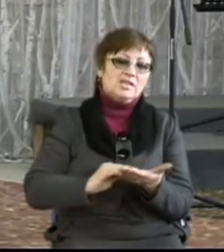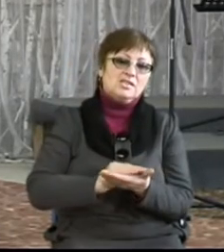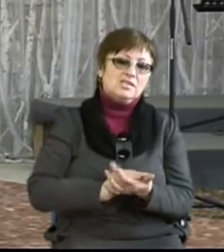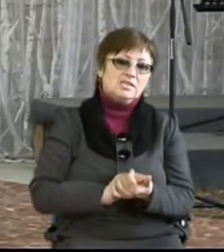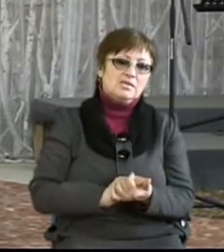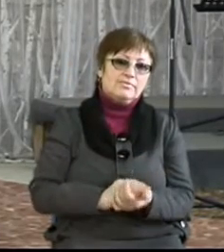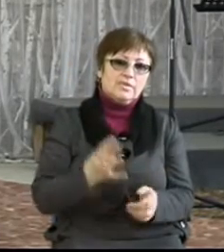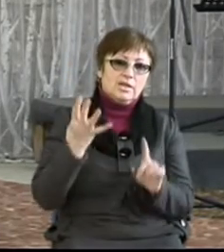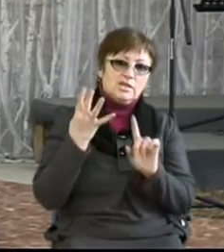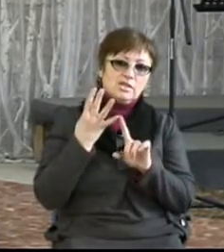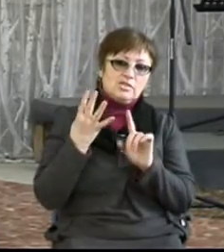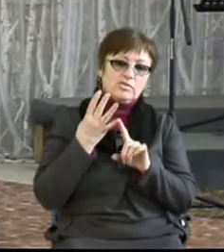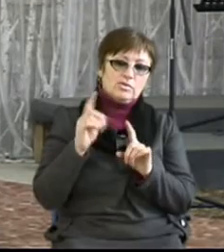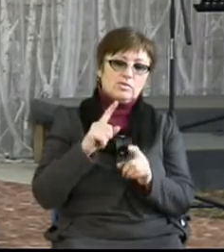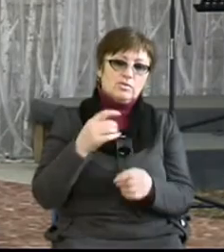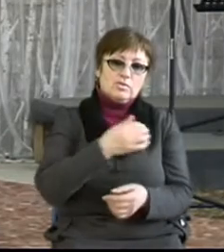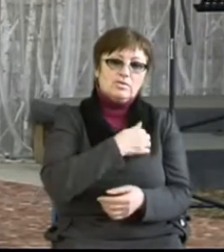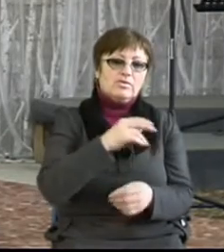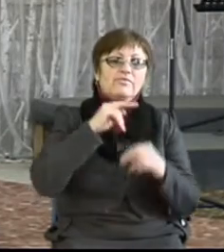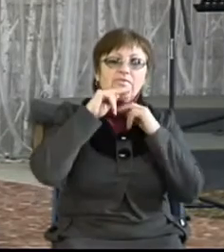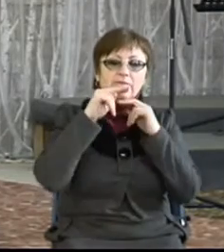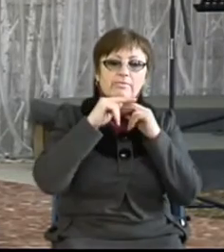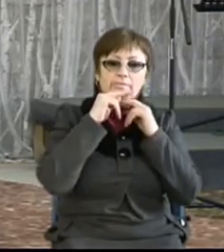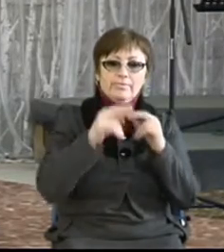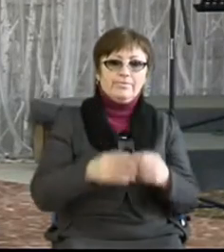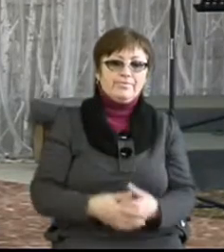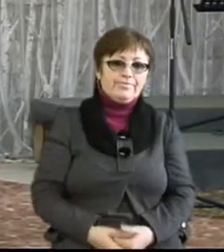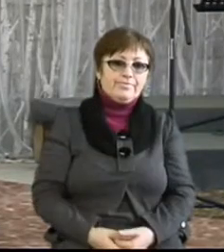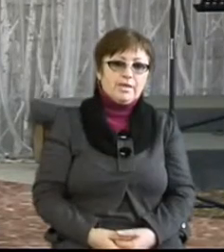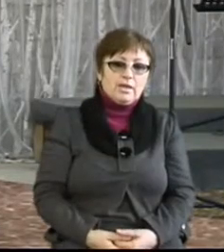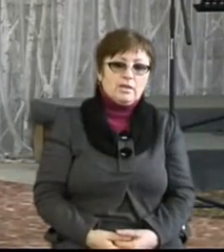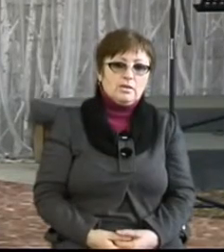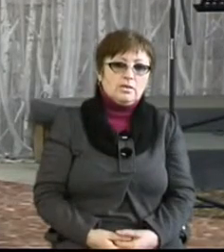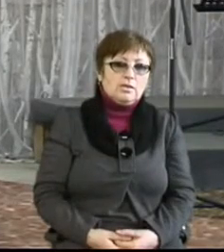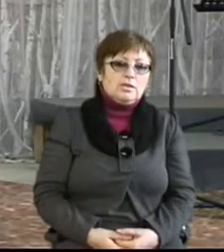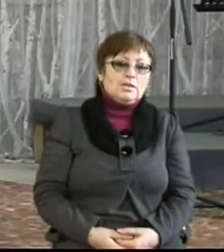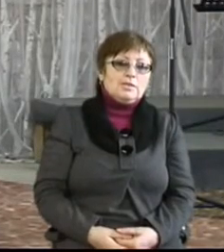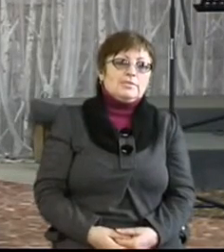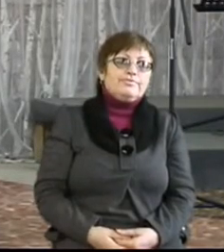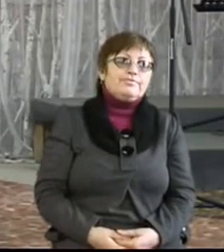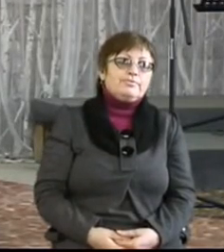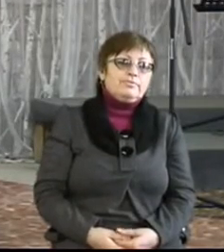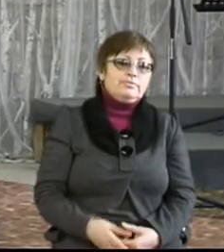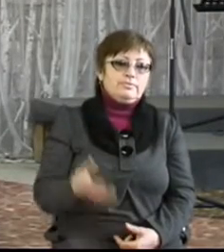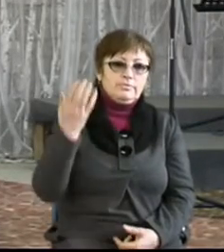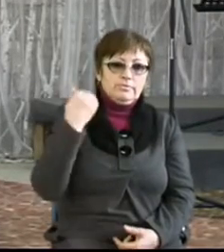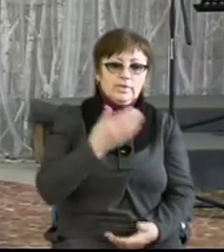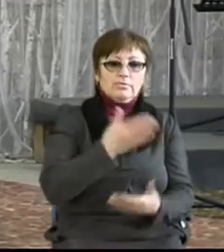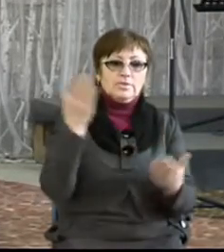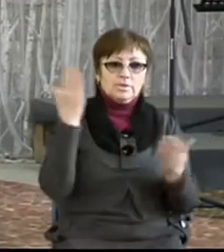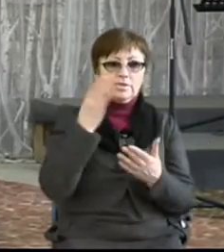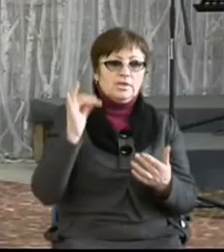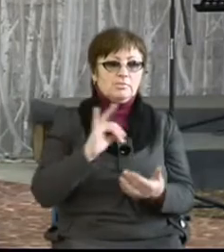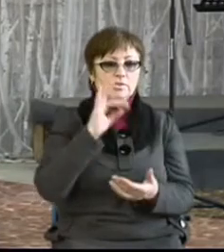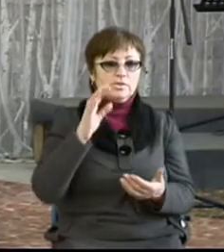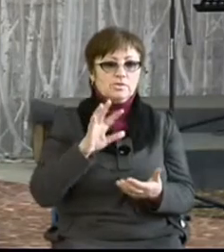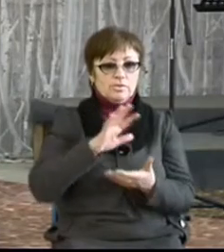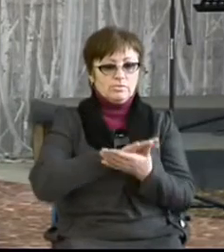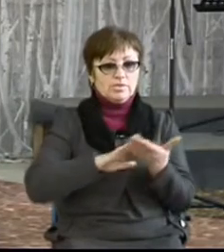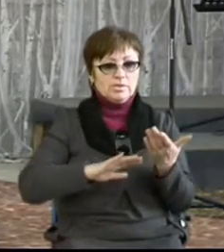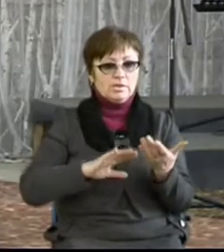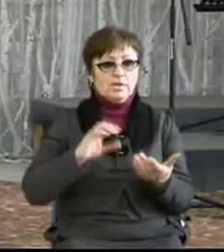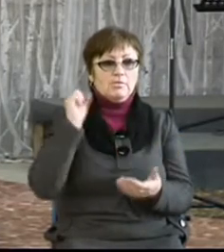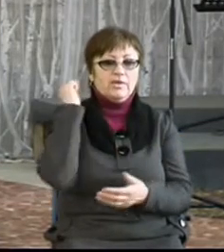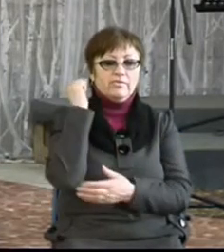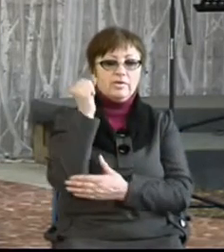Четвертое, на что хотелось бы еще обратить с вами внимание, что когда мы читаем всю историю дальше Авраама,